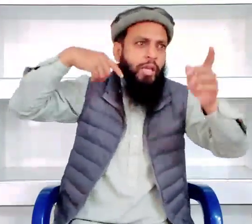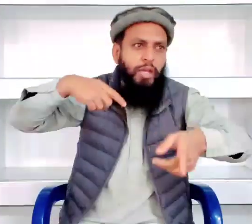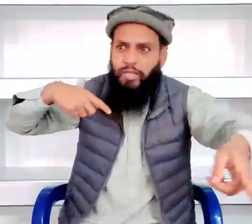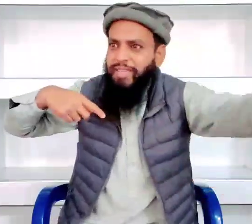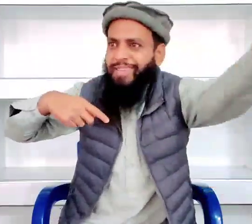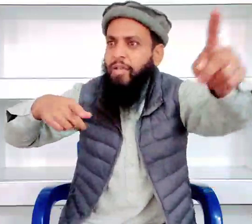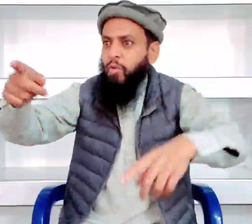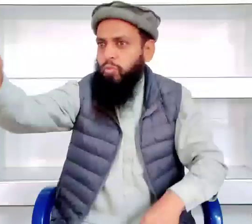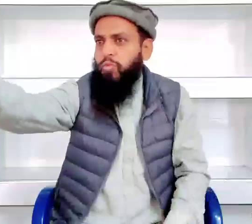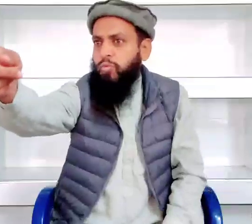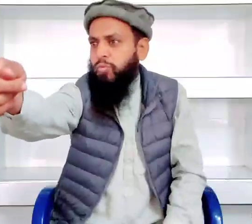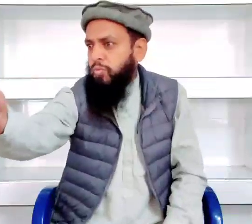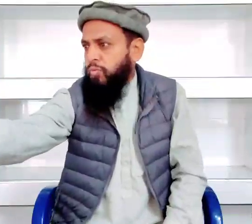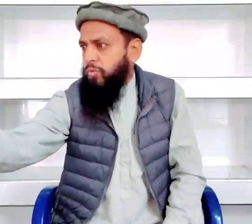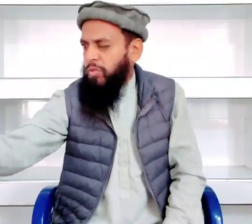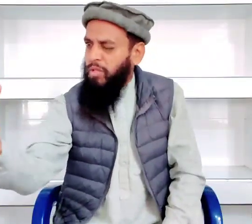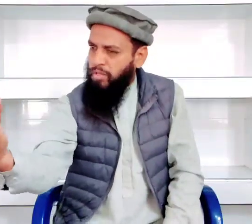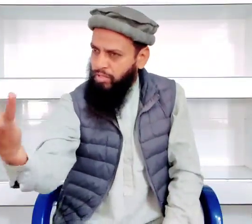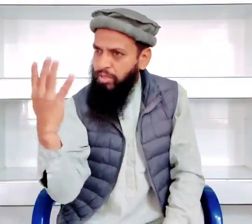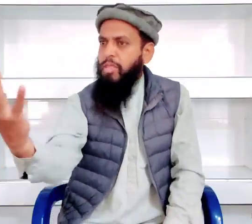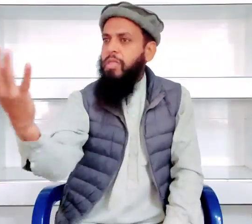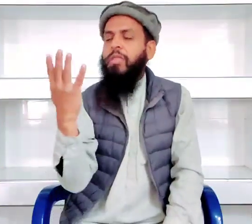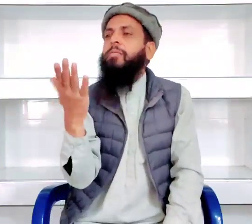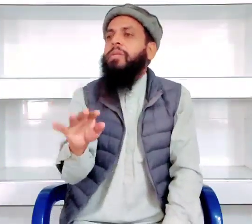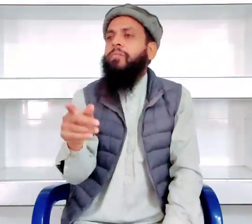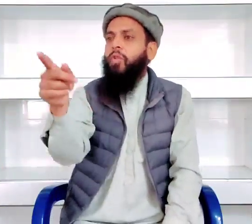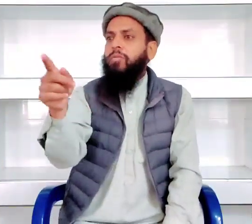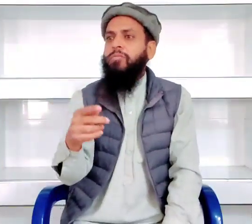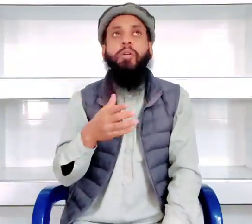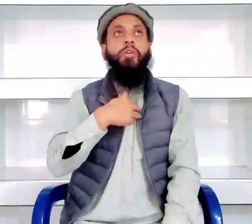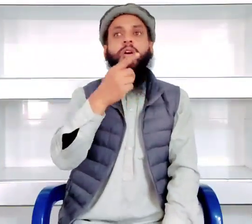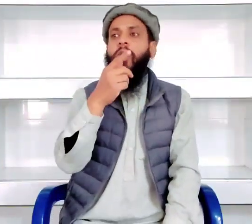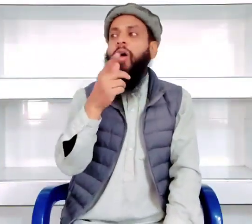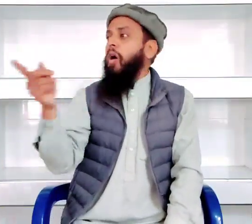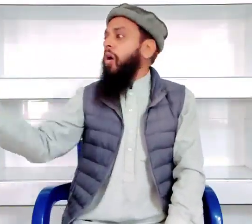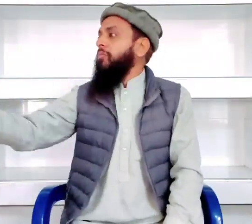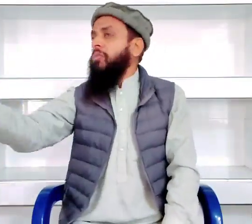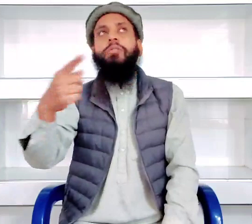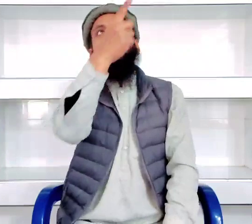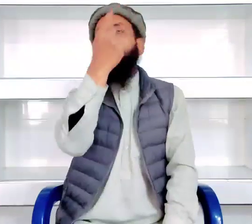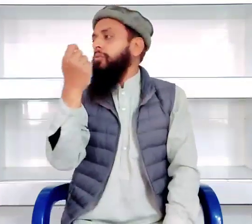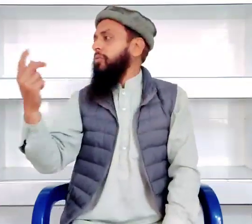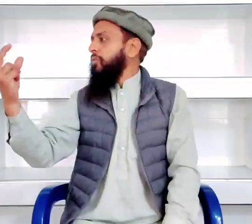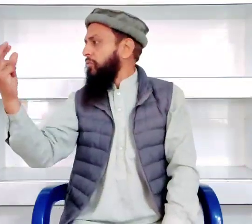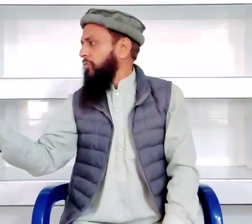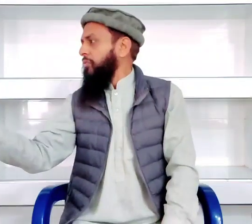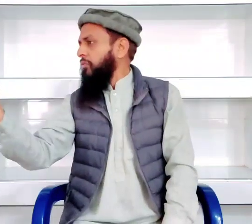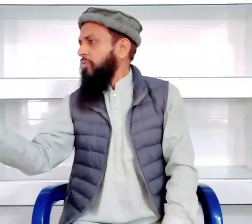کو فائدہ ہے کی صاحب تھا دے اور انا وہ بس جانتا ہے اور اس طرح بدا کے ایک انا بھی آدمی جڑا ہے نہ تجربہ کار آدمی جڑا